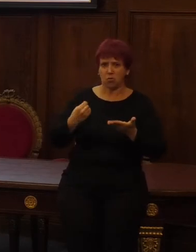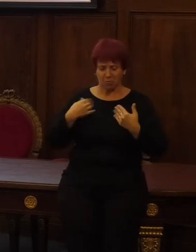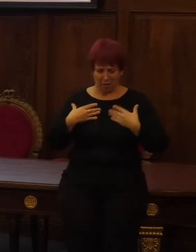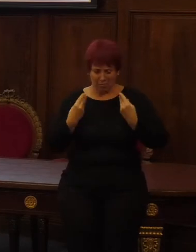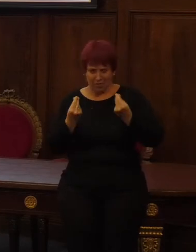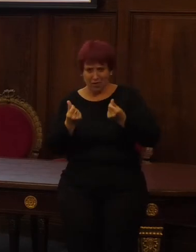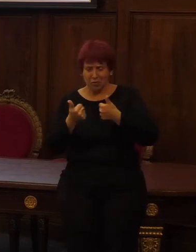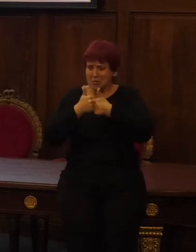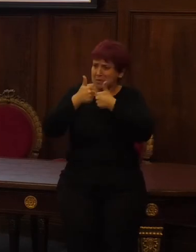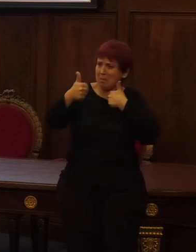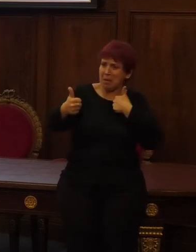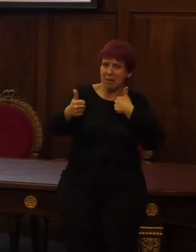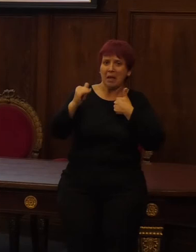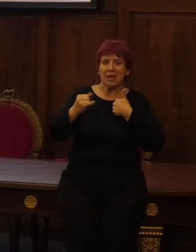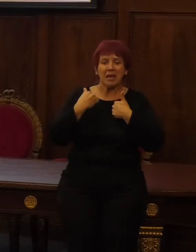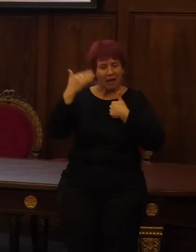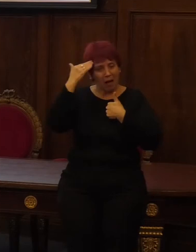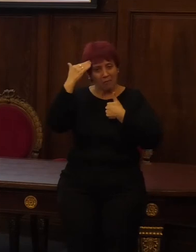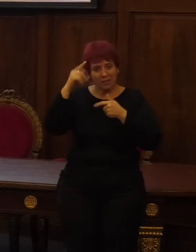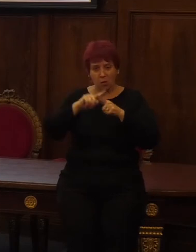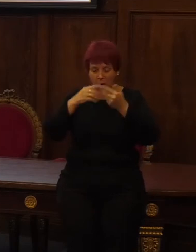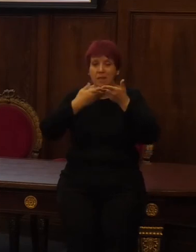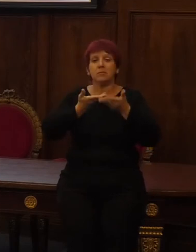de nuestros afectos era también de nuestra sabiola.